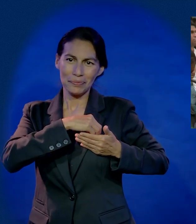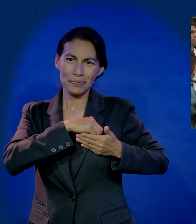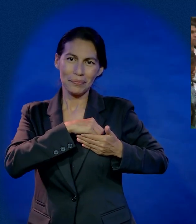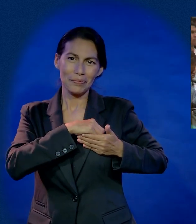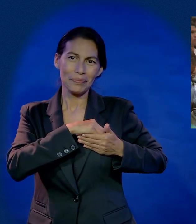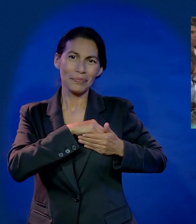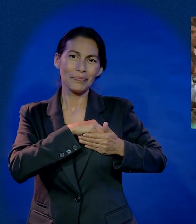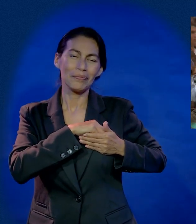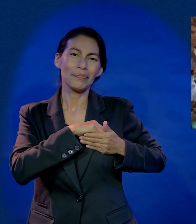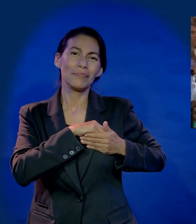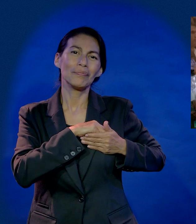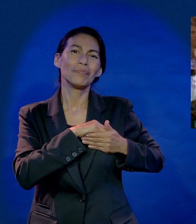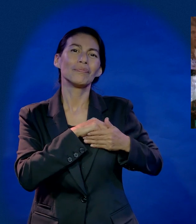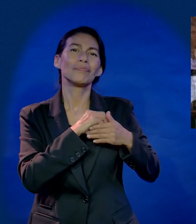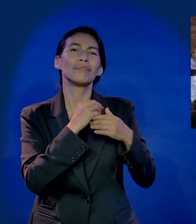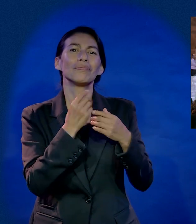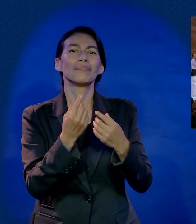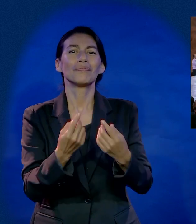corazón y Él